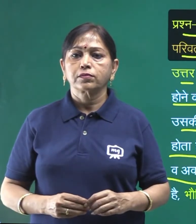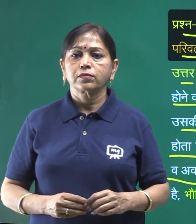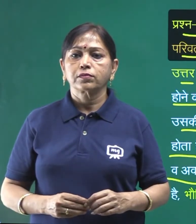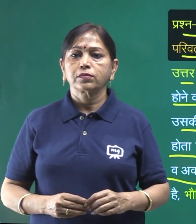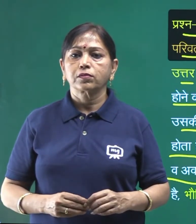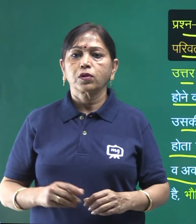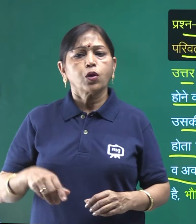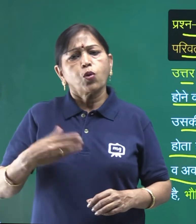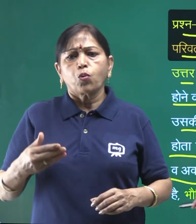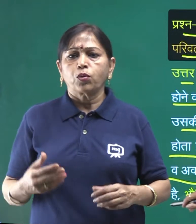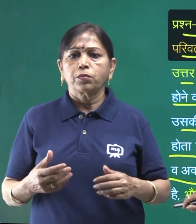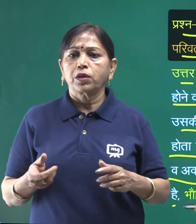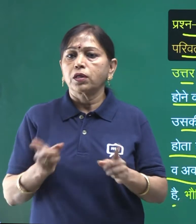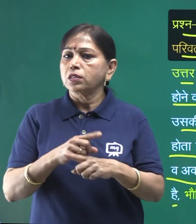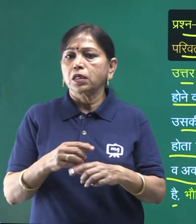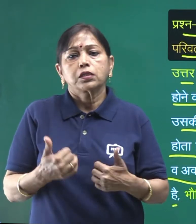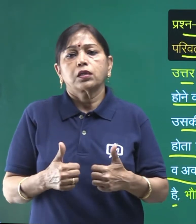कोई परिवर्तन नहीं होता है,